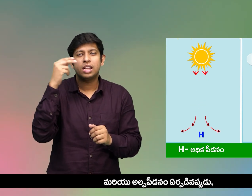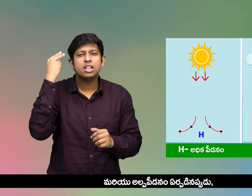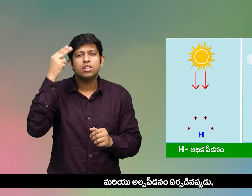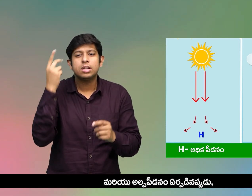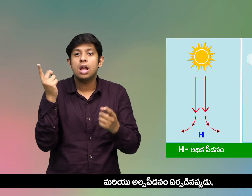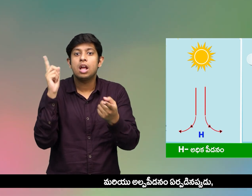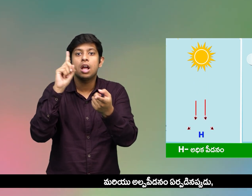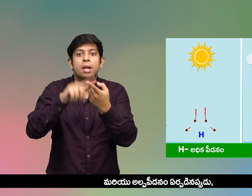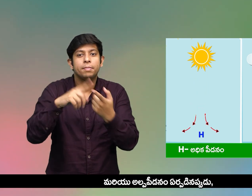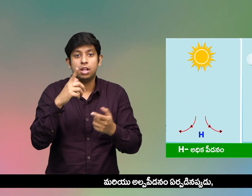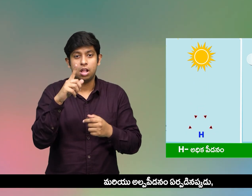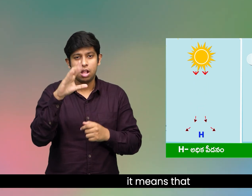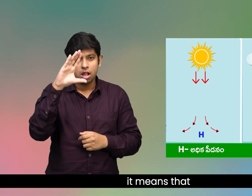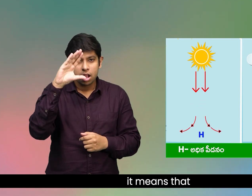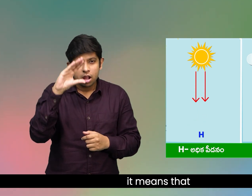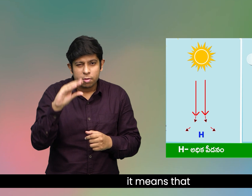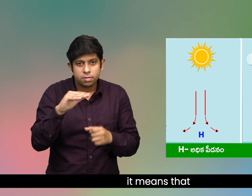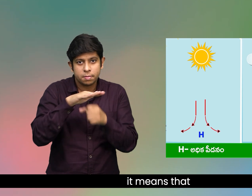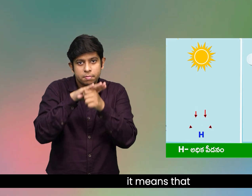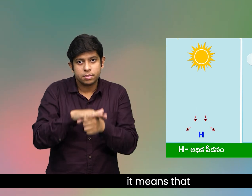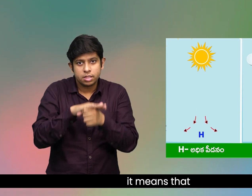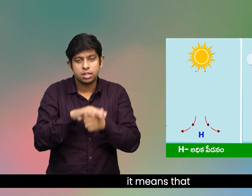అల్పపీడనం ఏర్పడినప్పుడు, అంటే